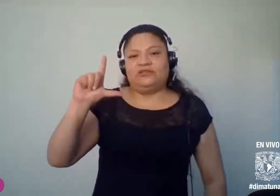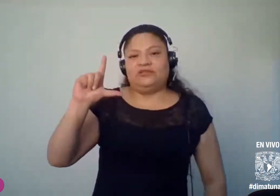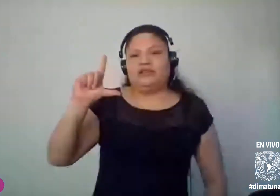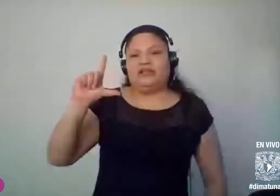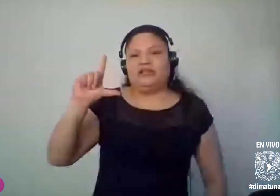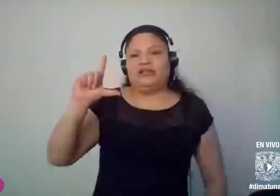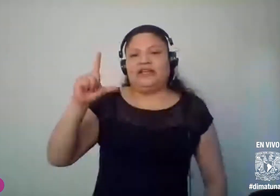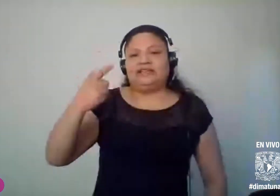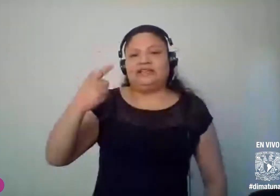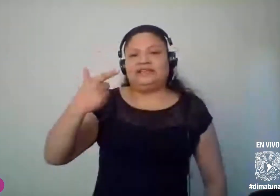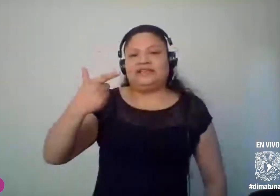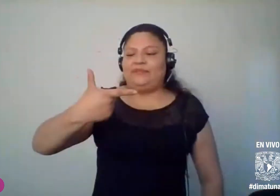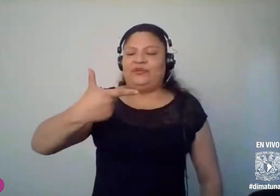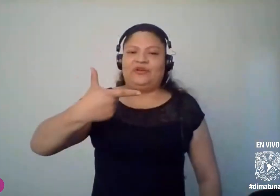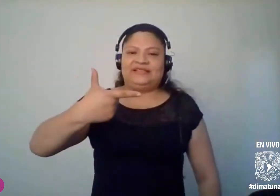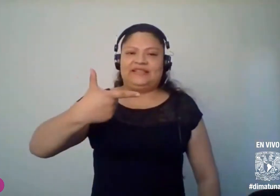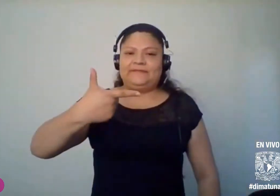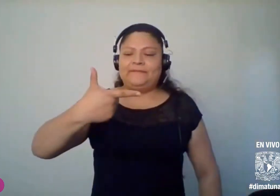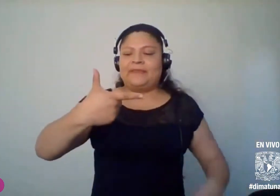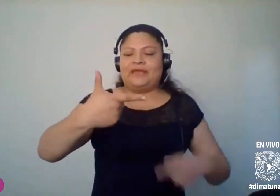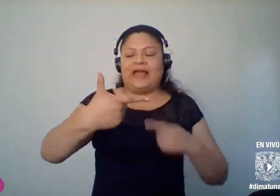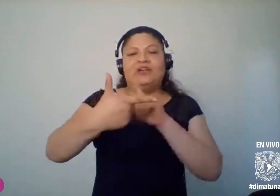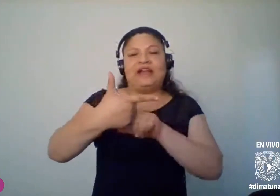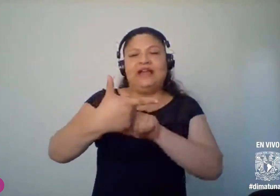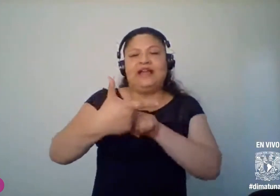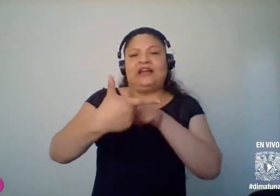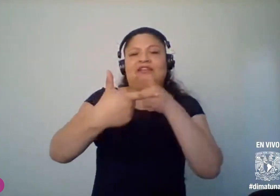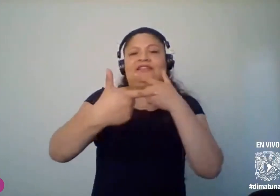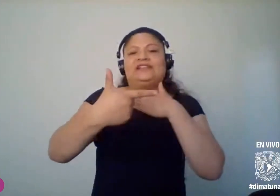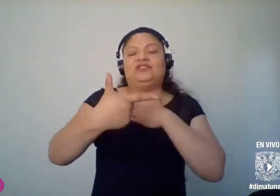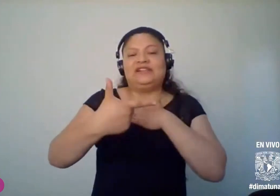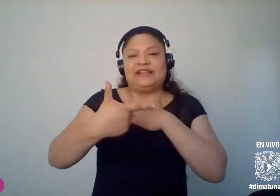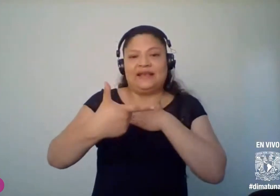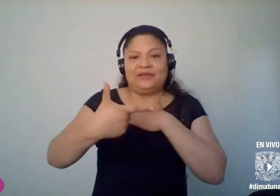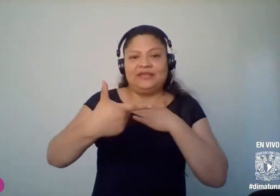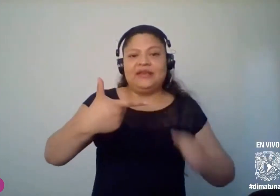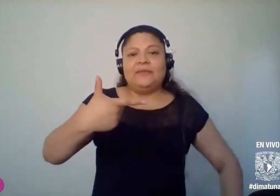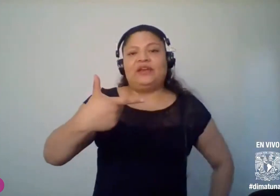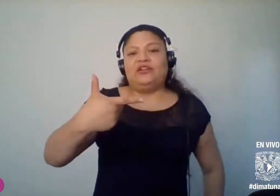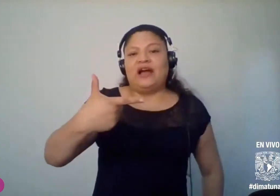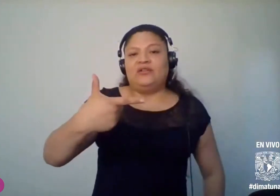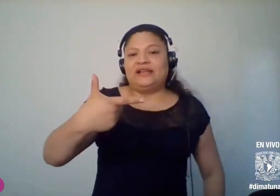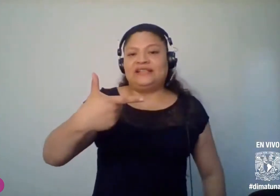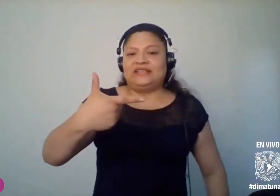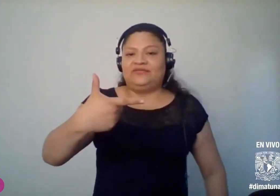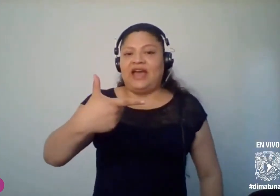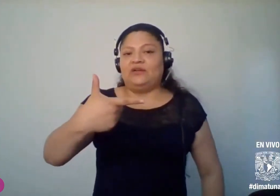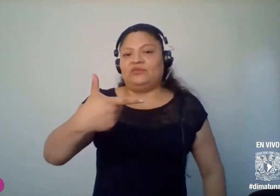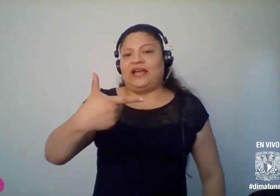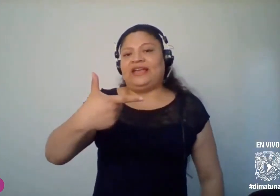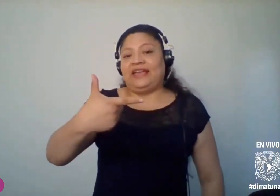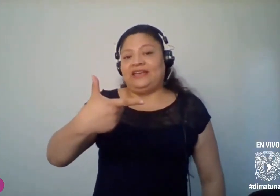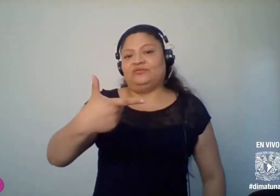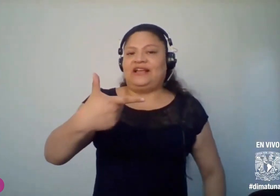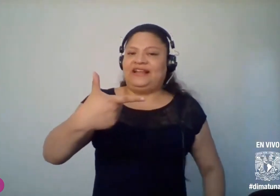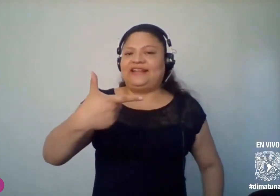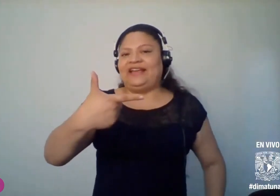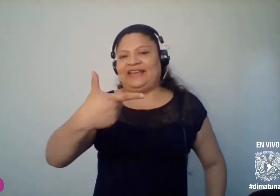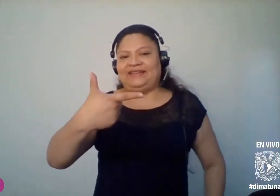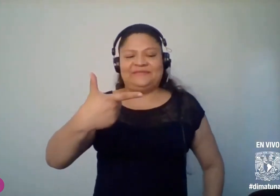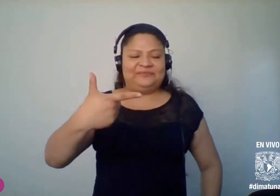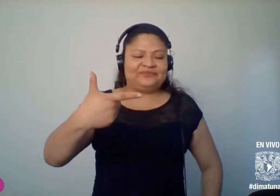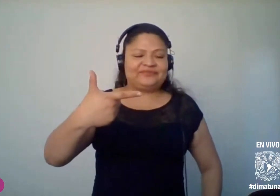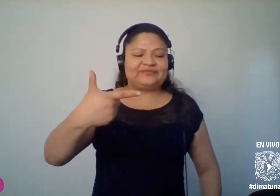un poquito esta y la pongo así, ahora la orientación es hacia mí, pero ahora significa una G, una letra